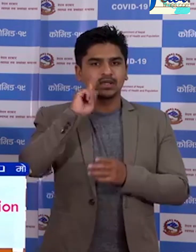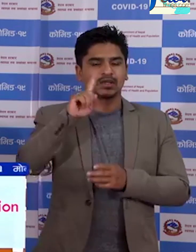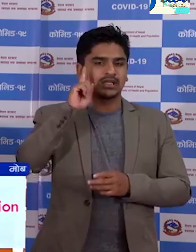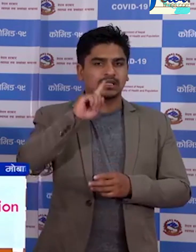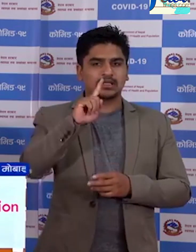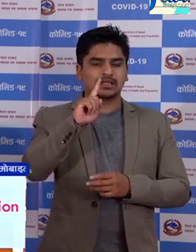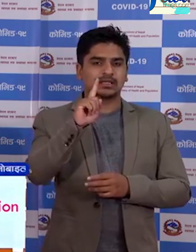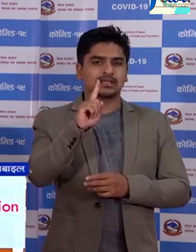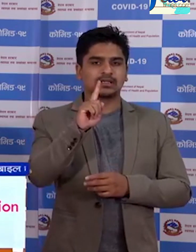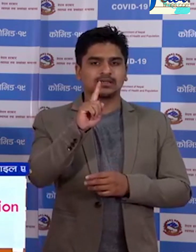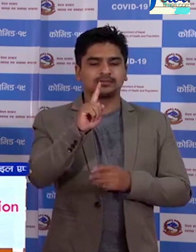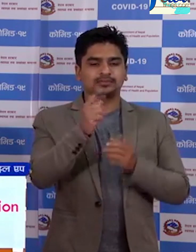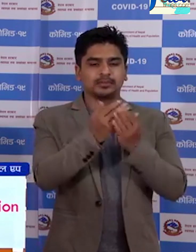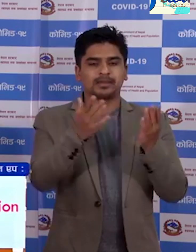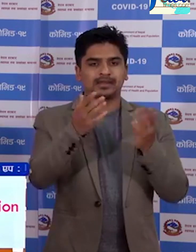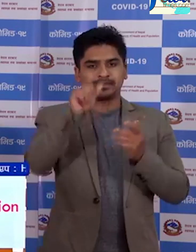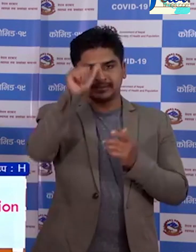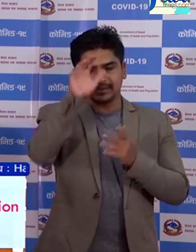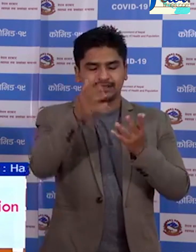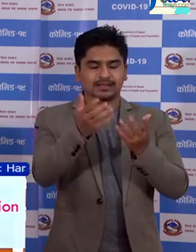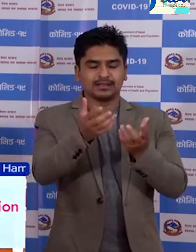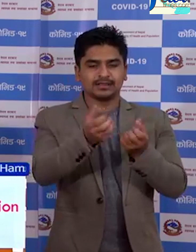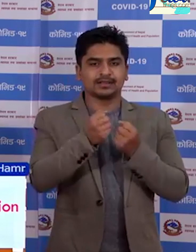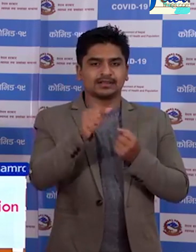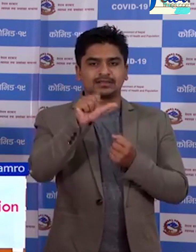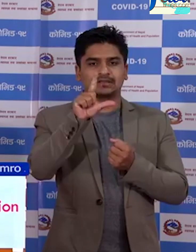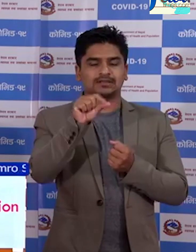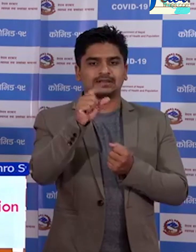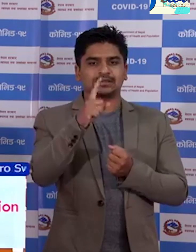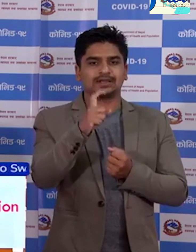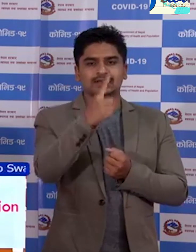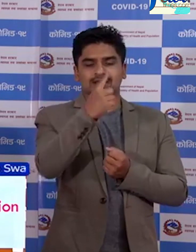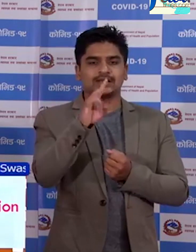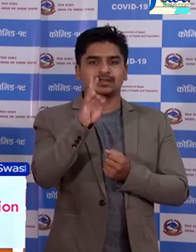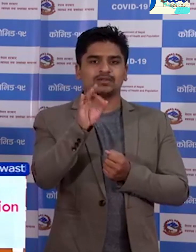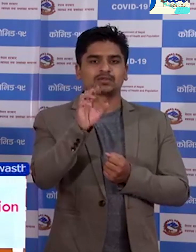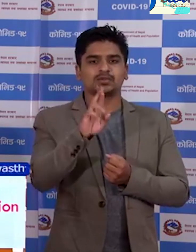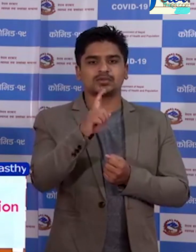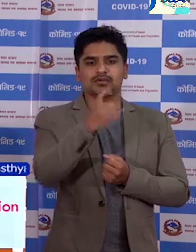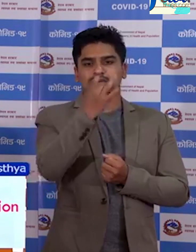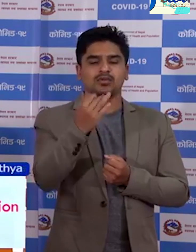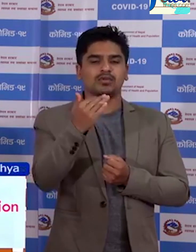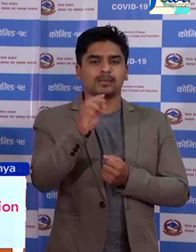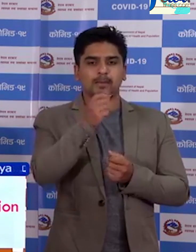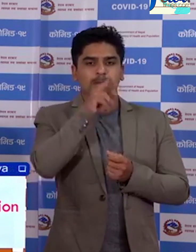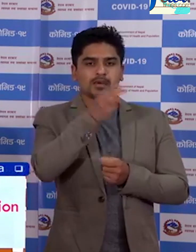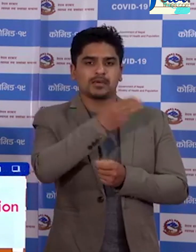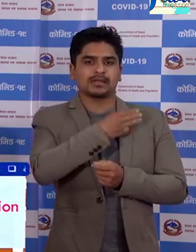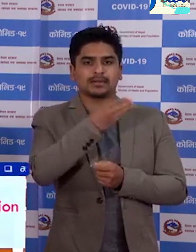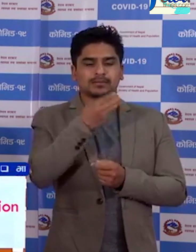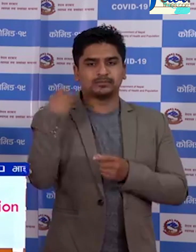दैनिक मीडिया ब्रिफिङ लिएर म डाक्टर जागीर सुरगौतम प्रवक्ता उपस्थित भएको छु। मेरो